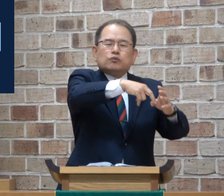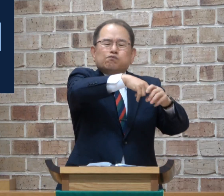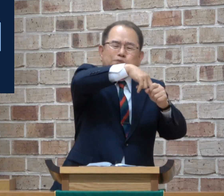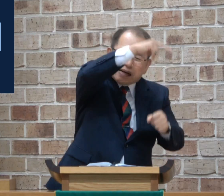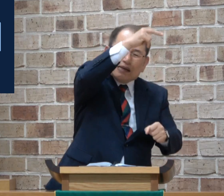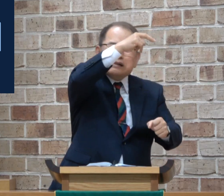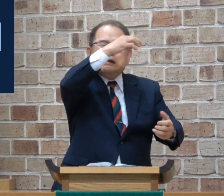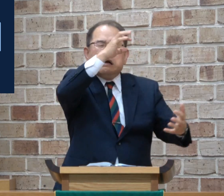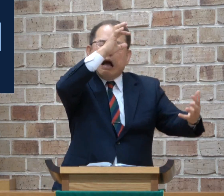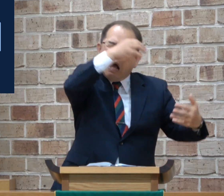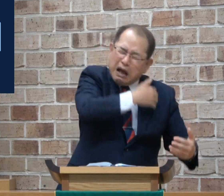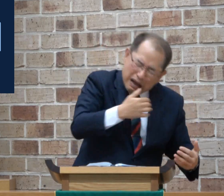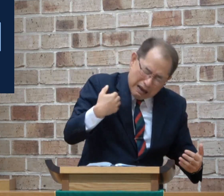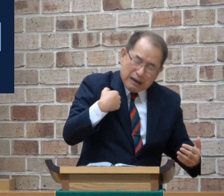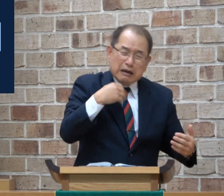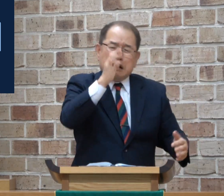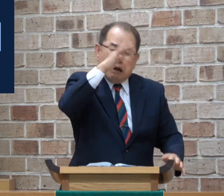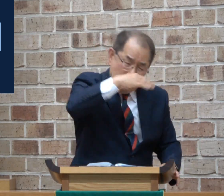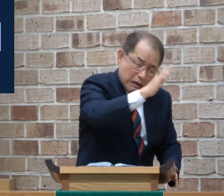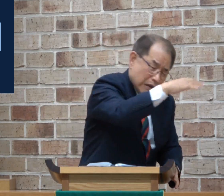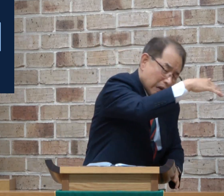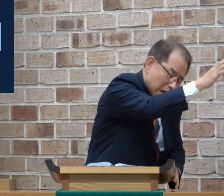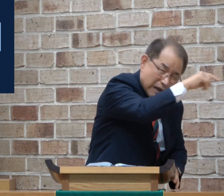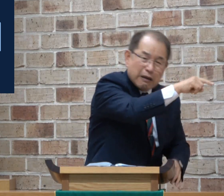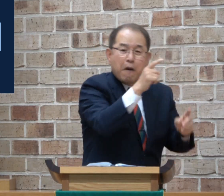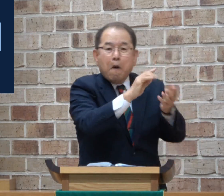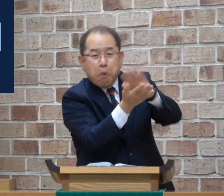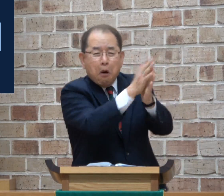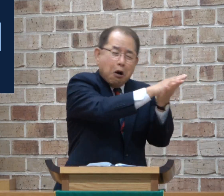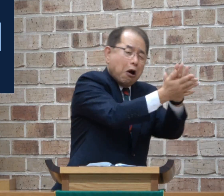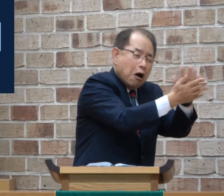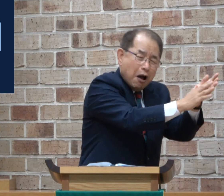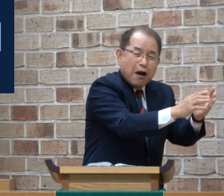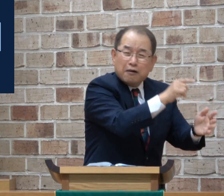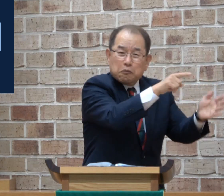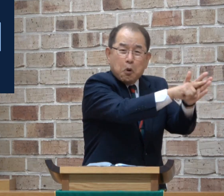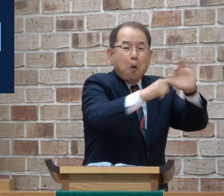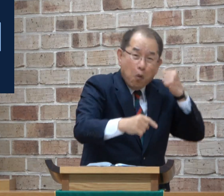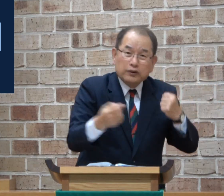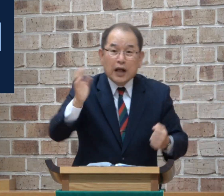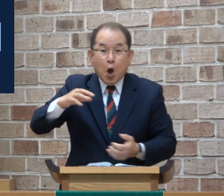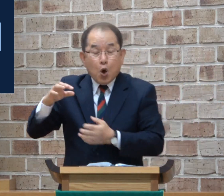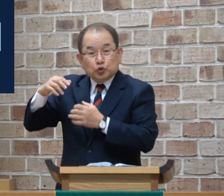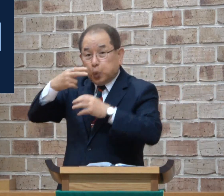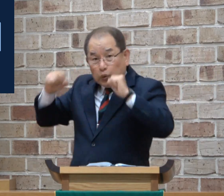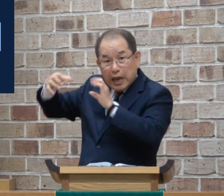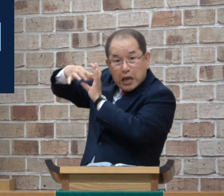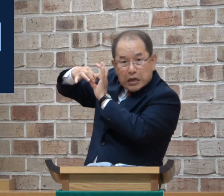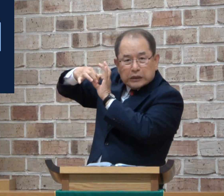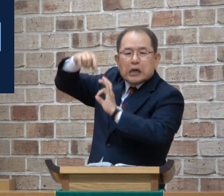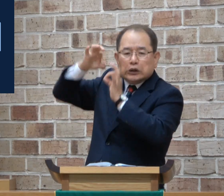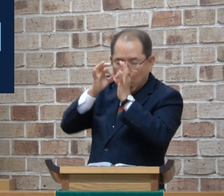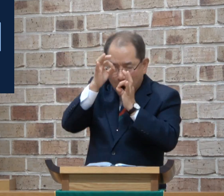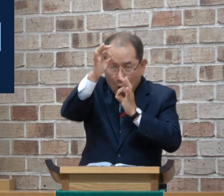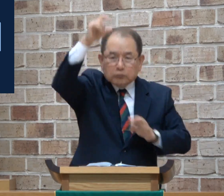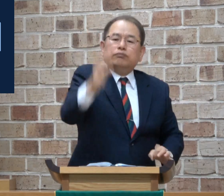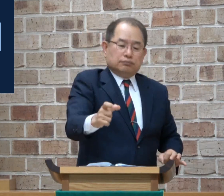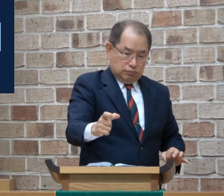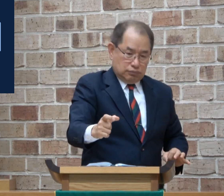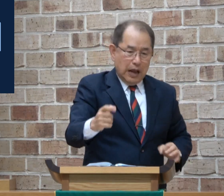그런 존재를 감사하는 것. 소유에 대한 감사는 언제 어떻게 변할지 모릅니다. 그러나 존재에 대한 감사는 영원합니다.